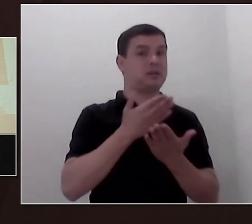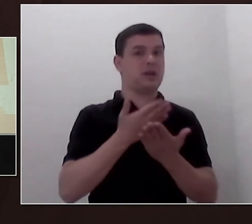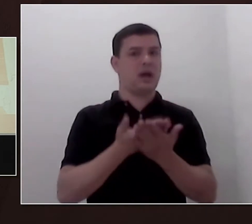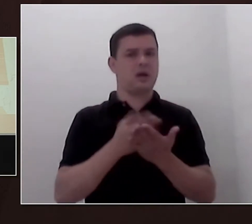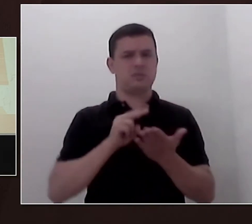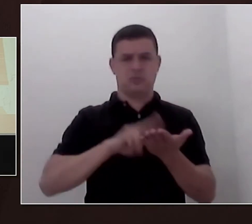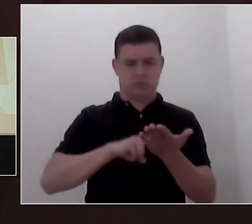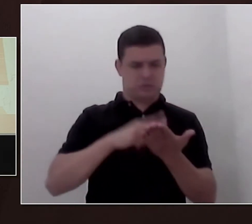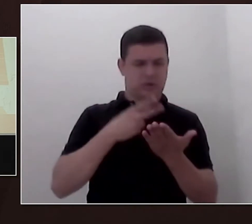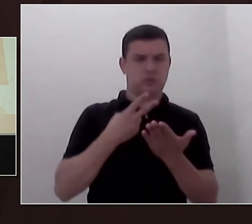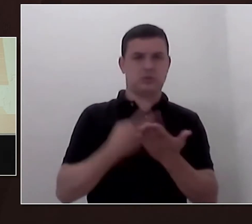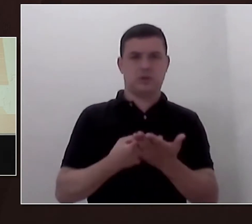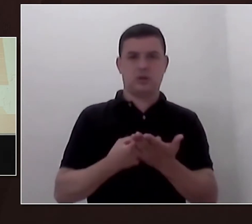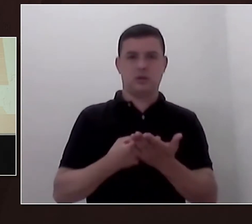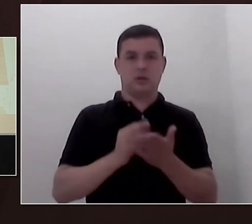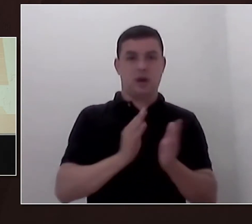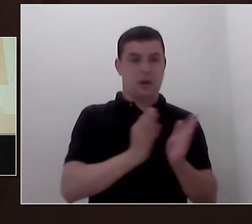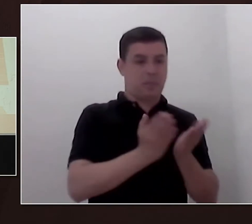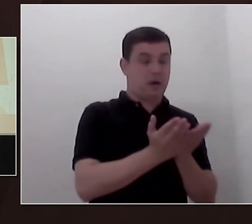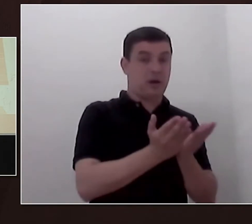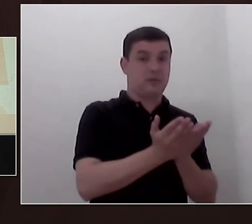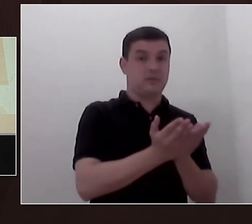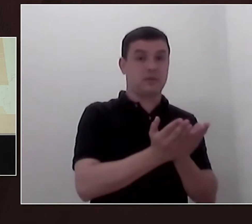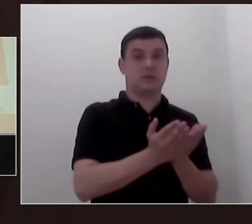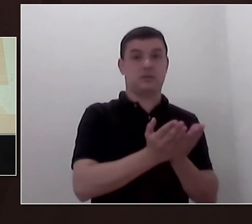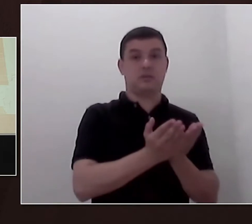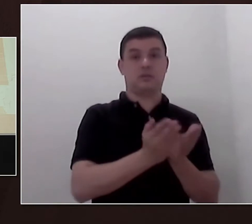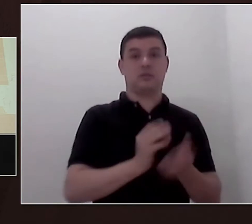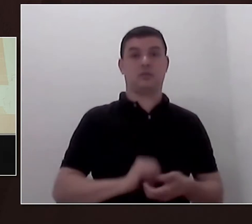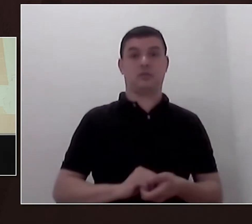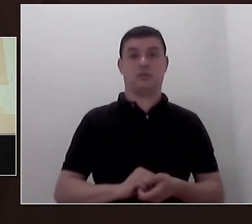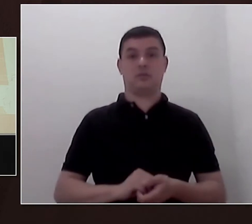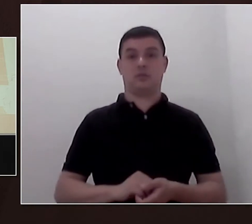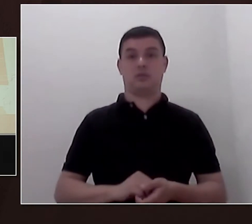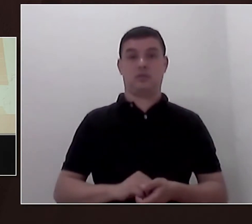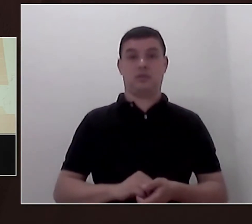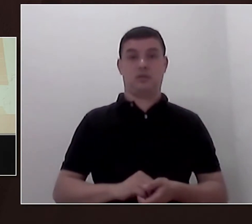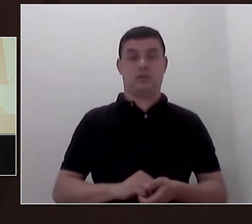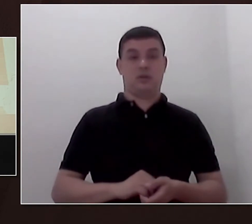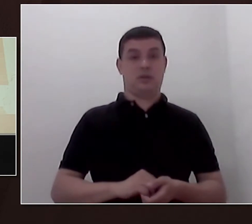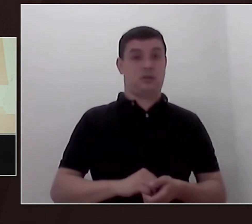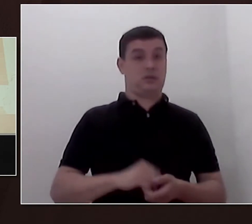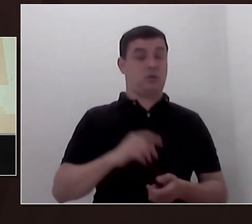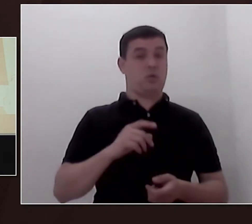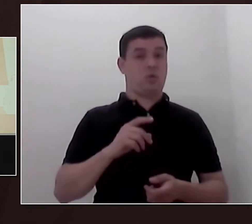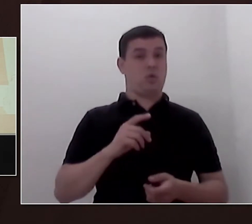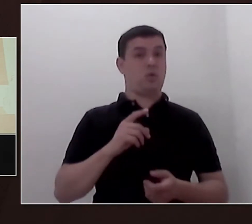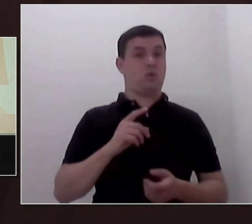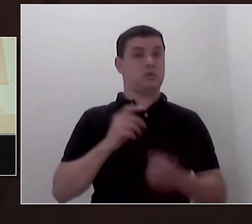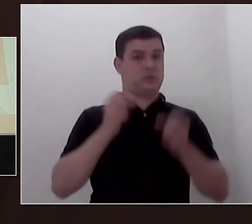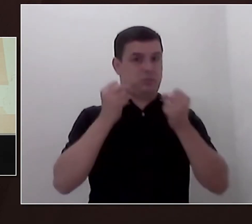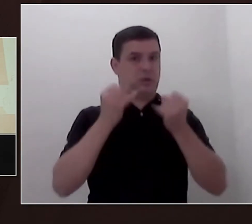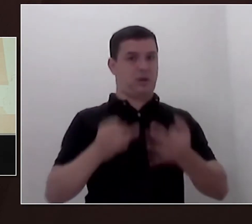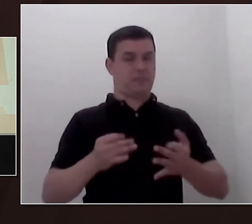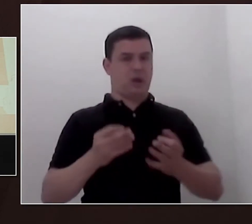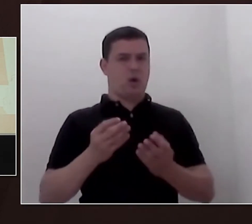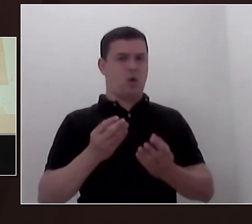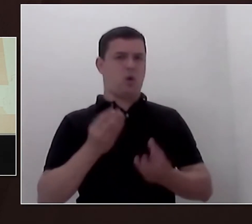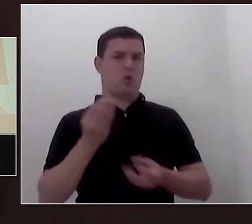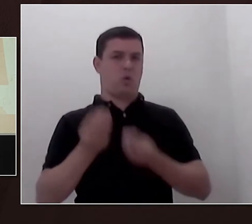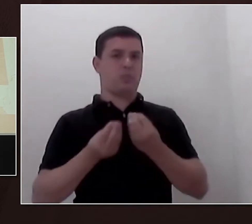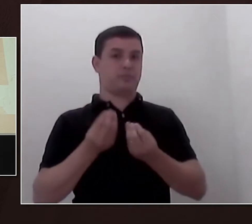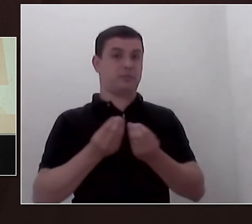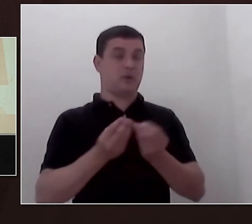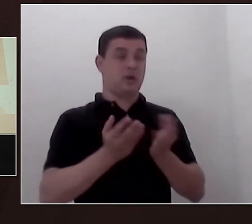Escritura com o seguinte método: a palavra da Bíblia, a palavra de Deus, ela pode ser interpretada literalmente, que é